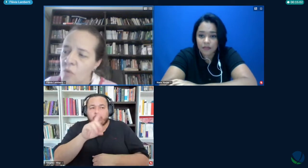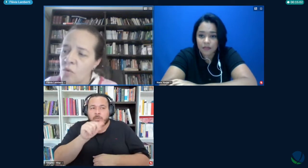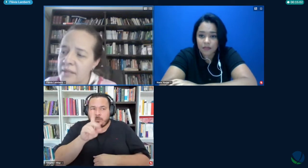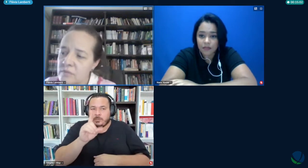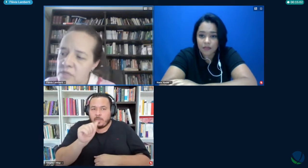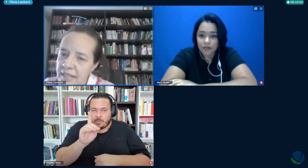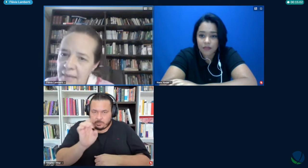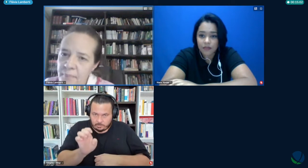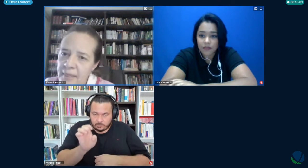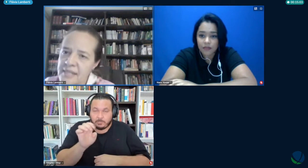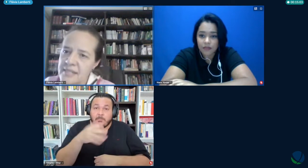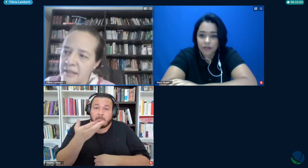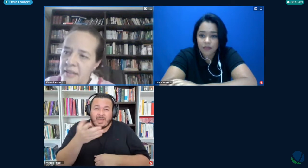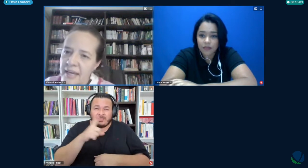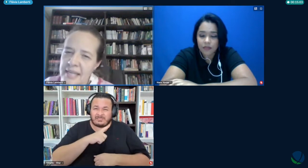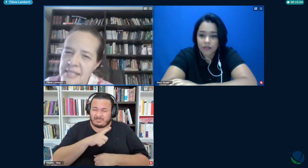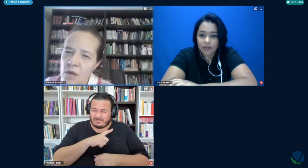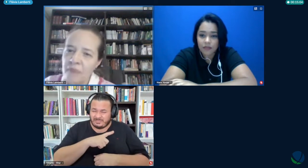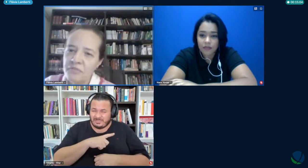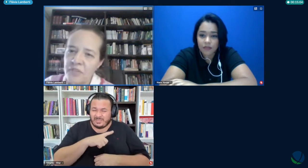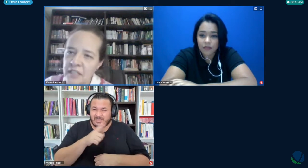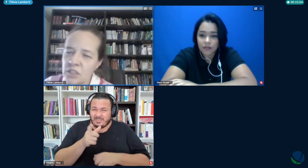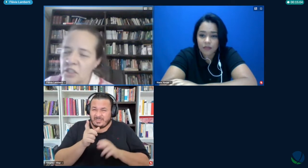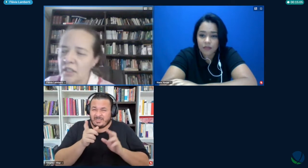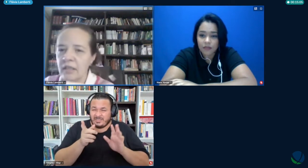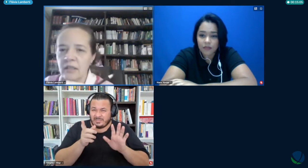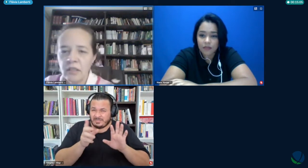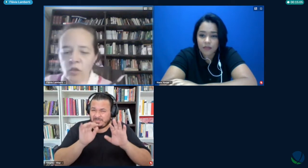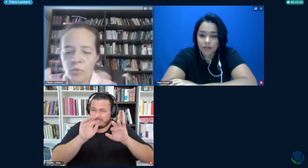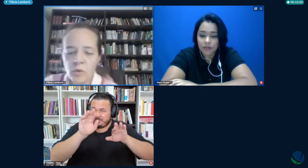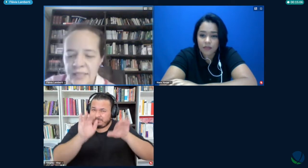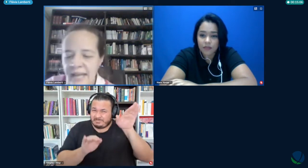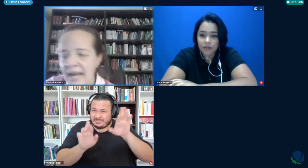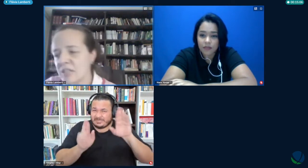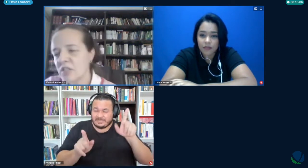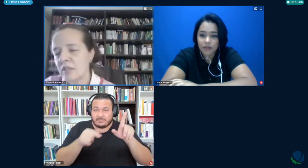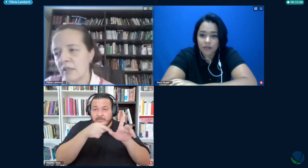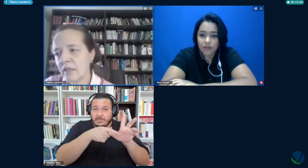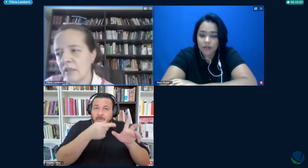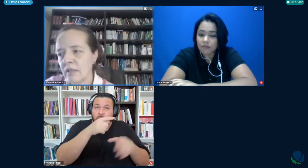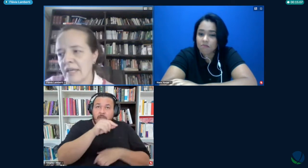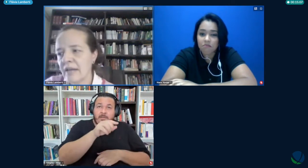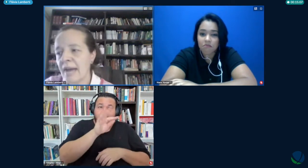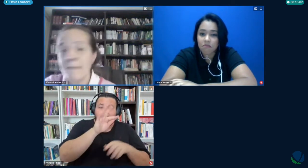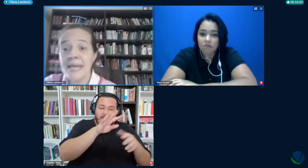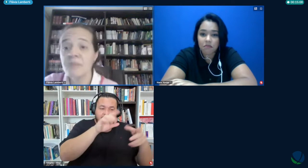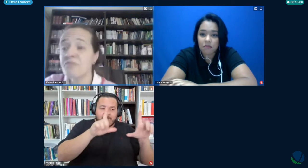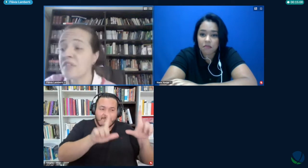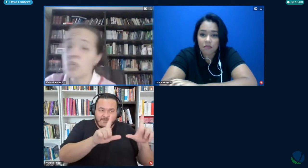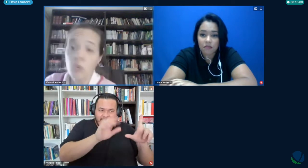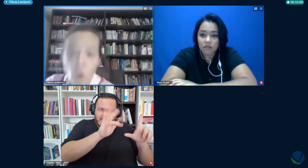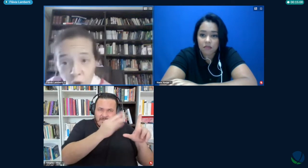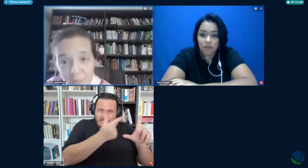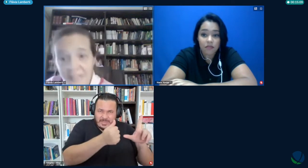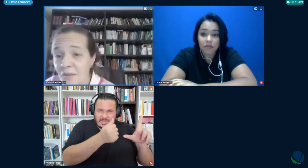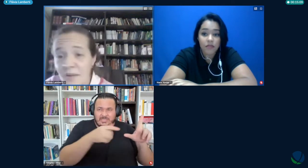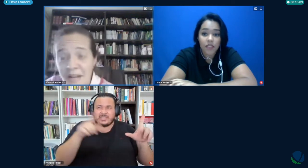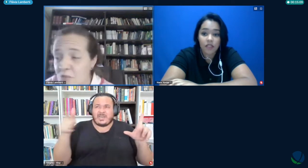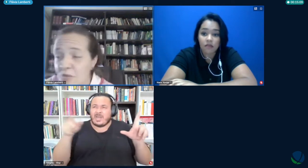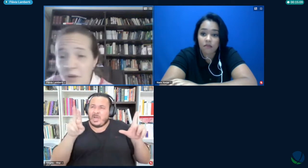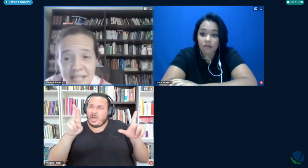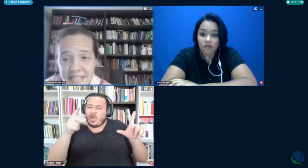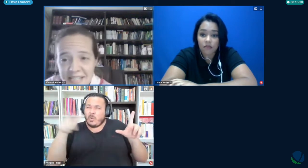tem alguma discrepância em relação à ficha em uma unidade e a mesma ficha em outra?